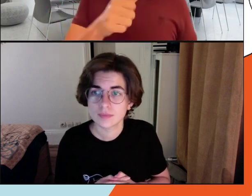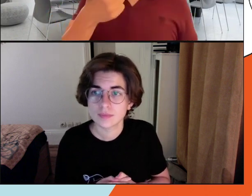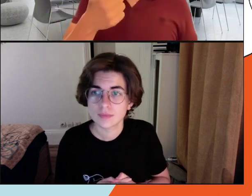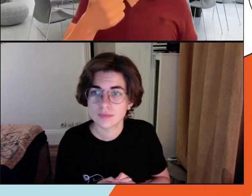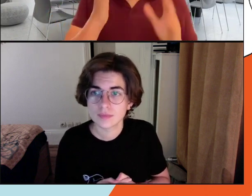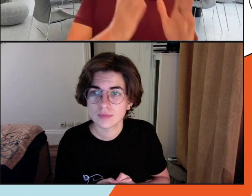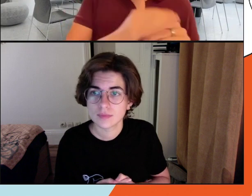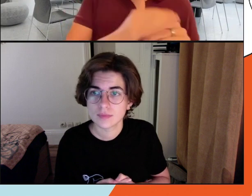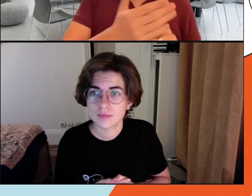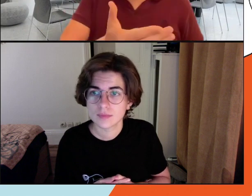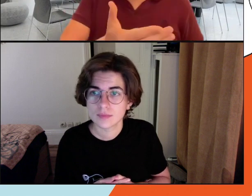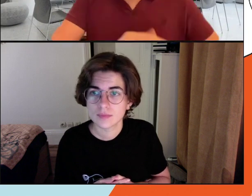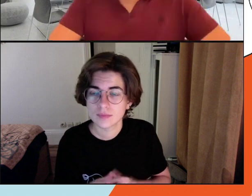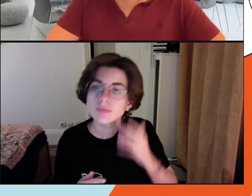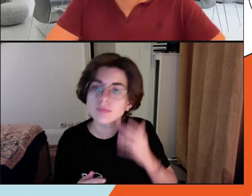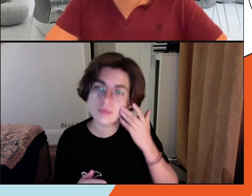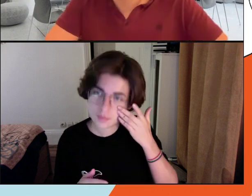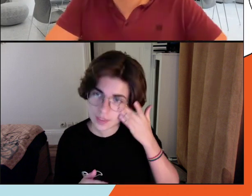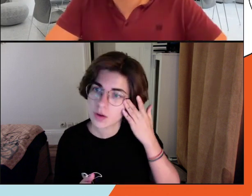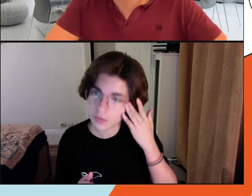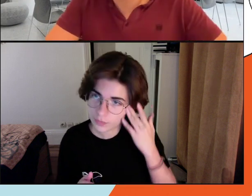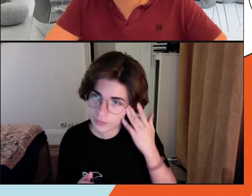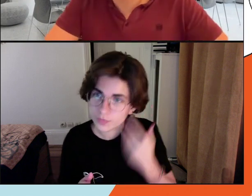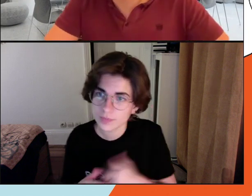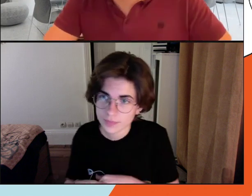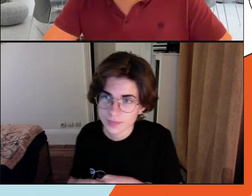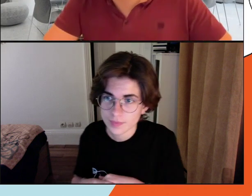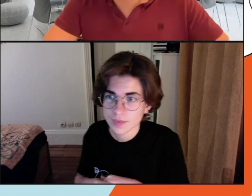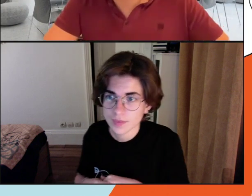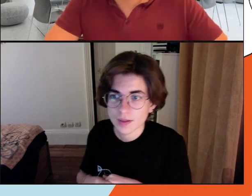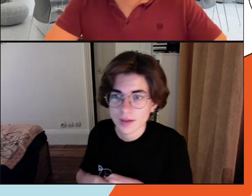d'abord focalisé sur ça. D'accord.